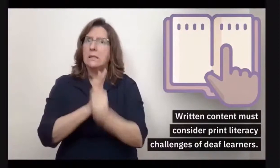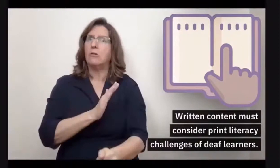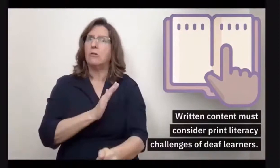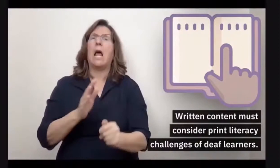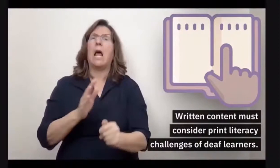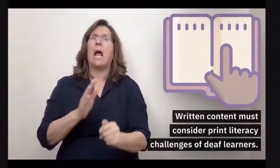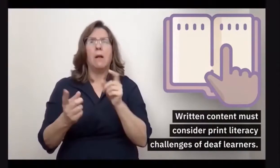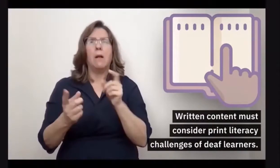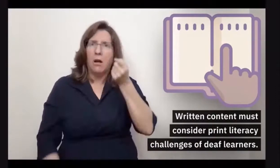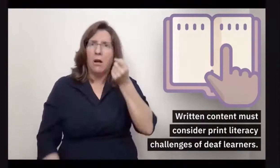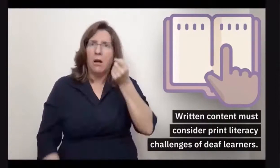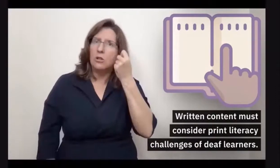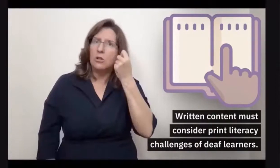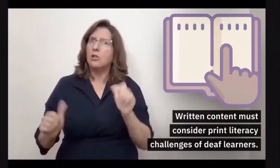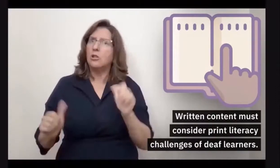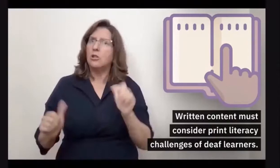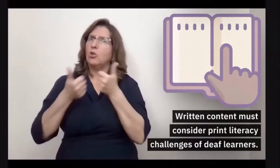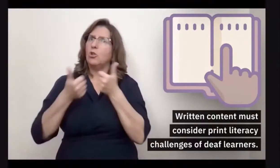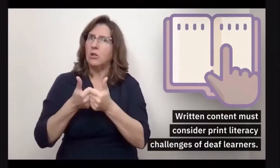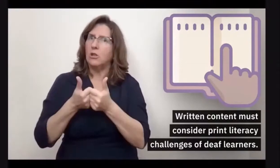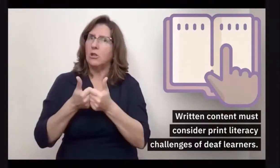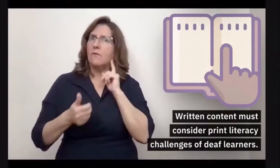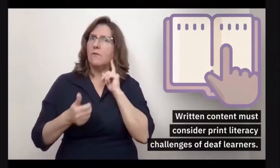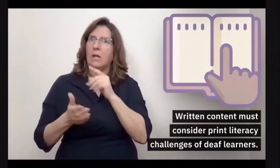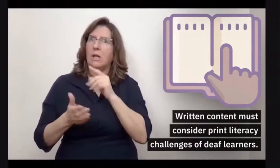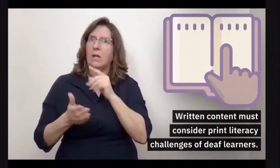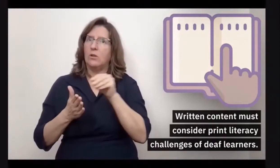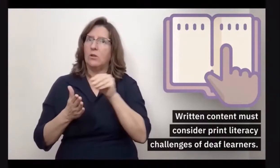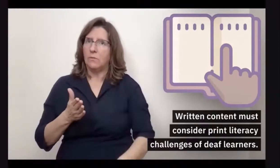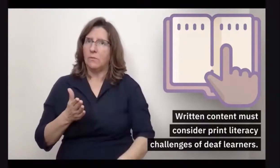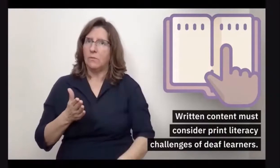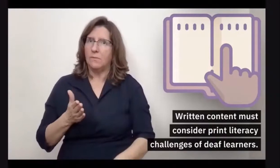El lenguaje de señas debe ser el lenguaje primordial en la instrucción.